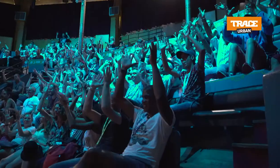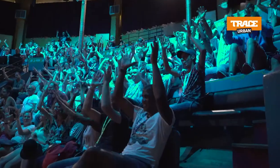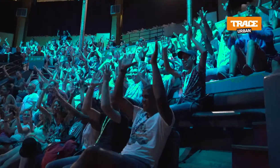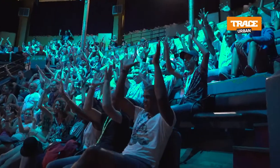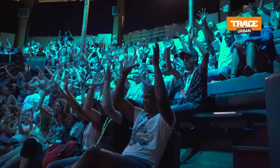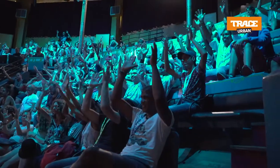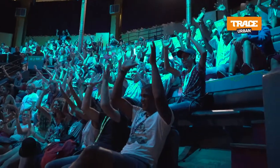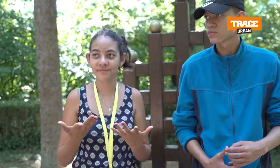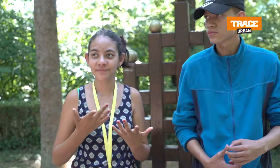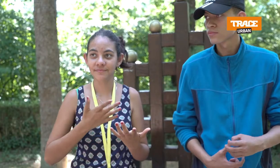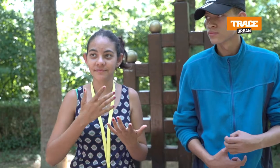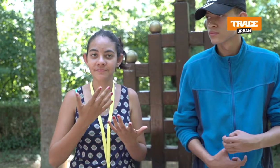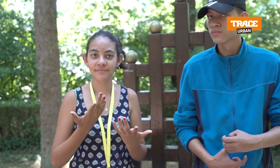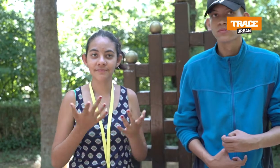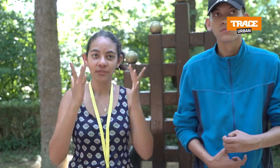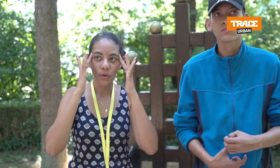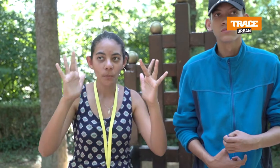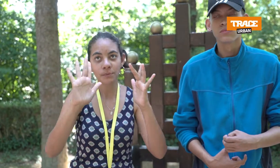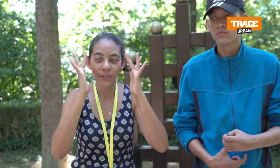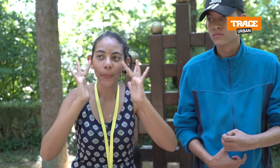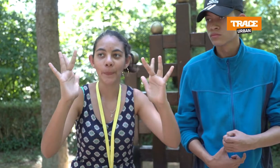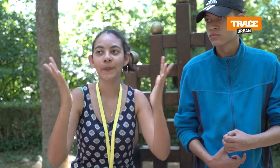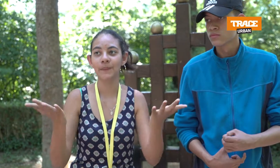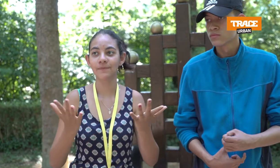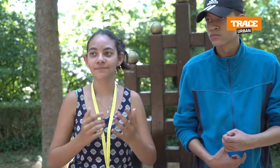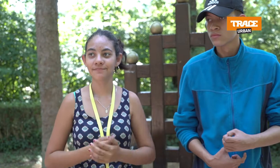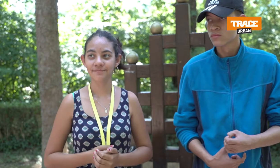J'ai eu l'occasion vraiment de côtoyer plein, plein, plein de gens différents.